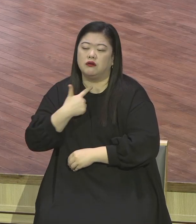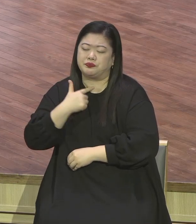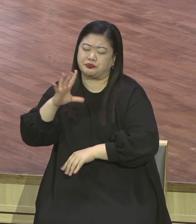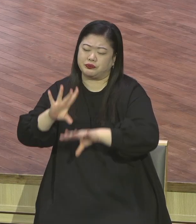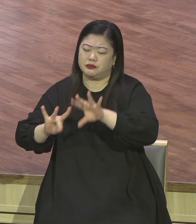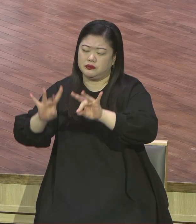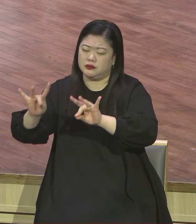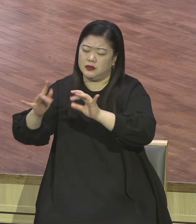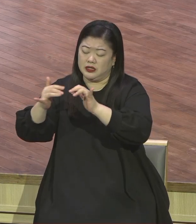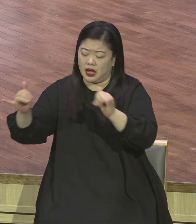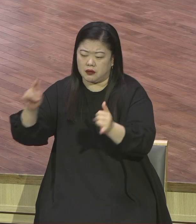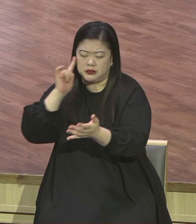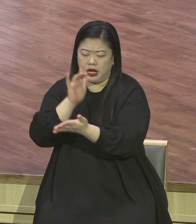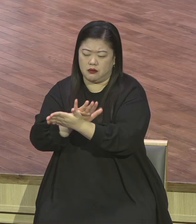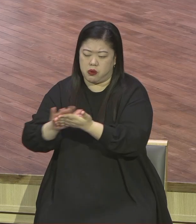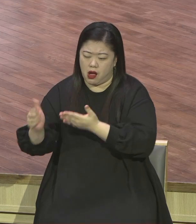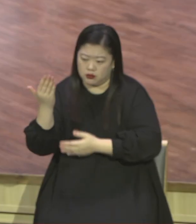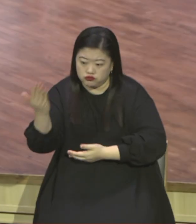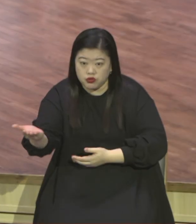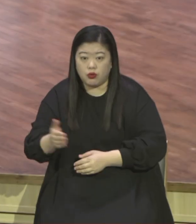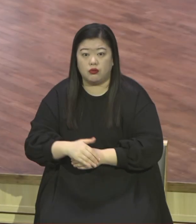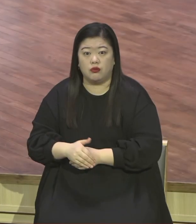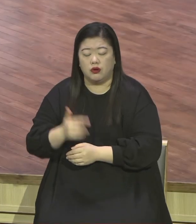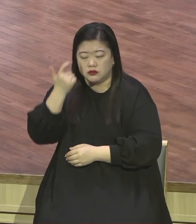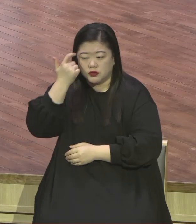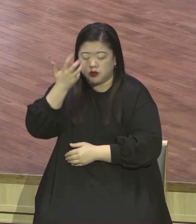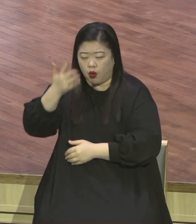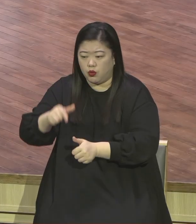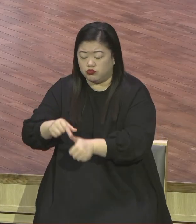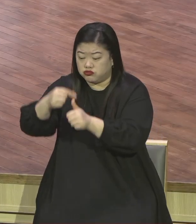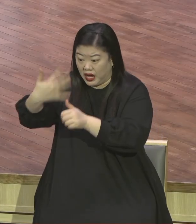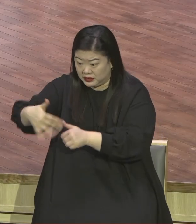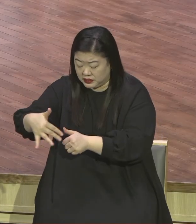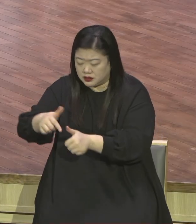영혼 살리는 관심을 가진 예수님의 마음